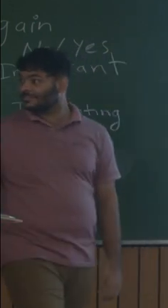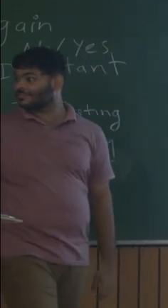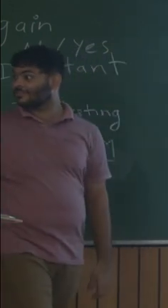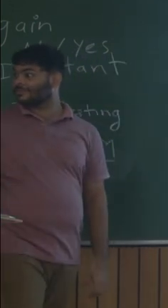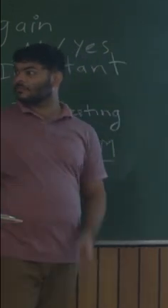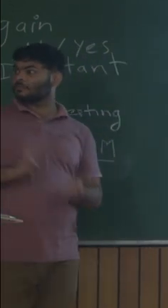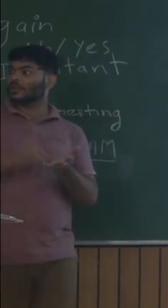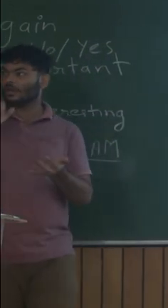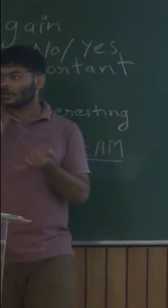मिस.